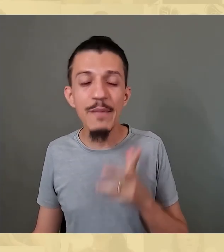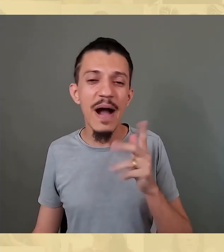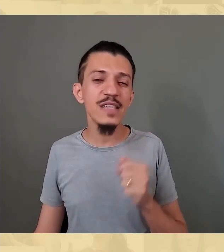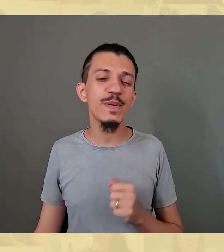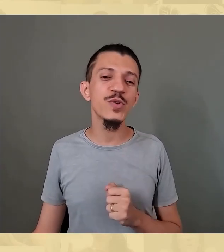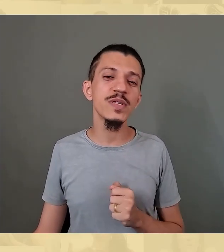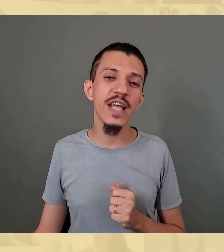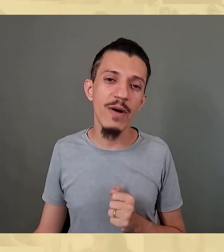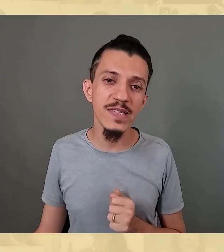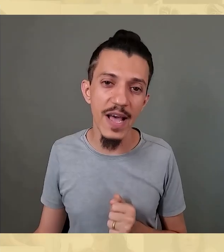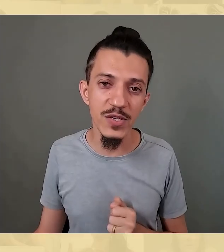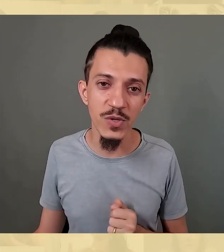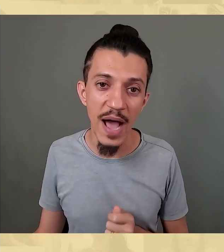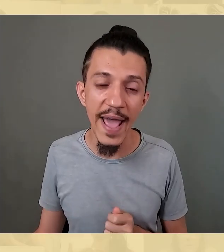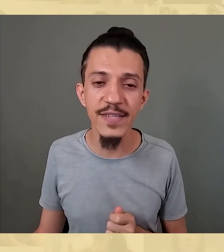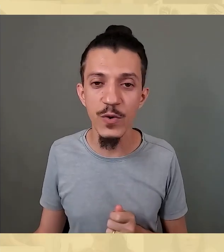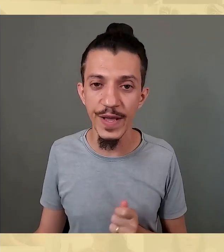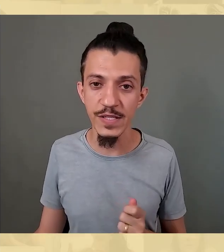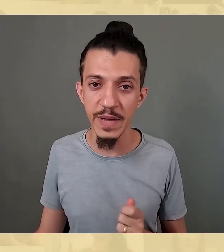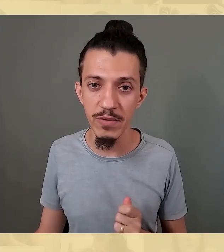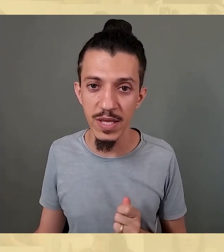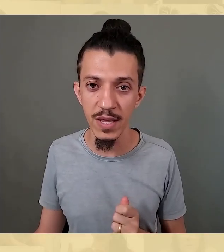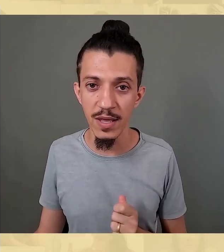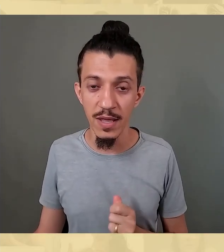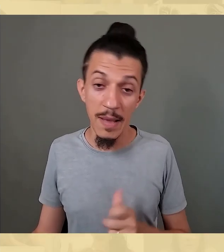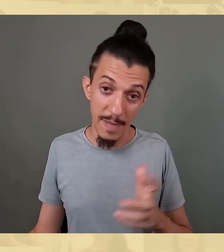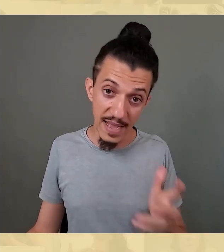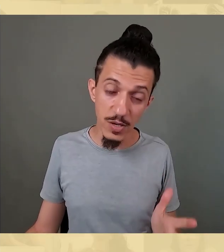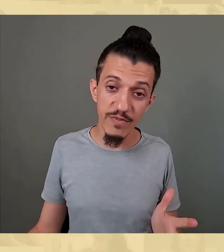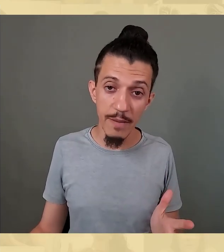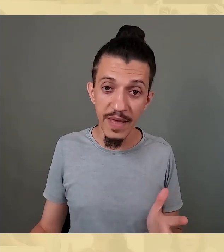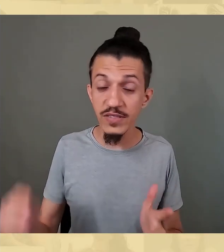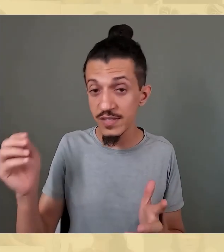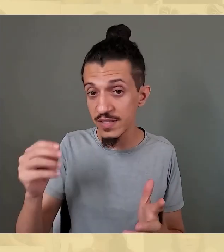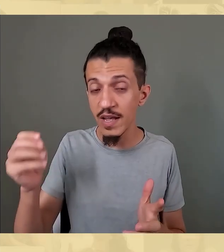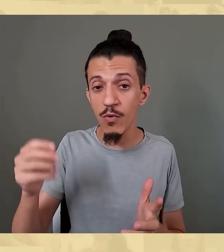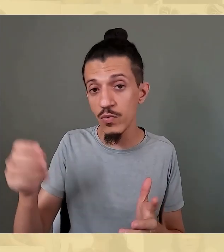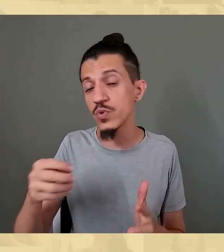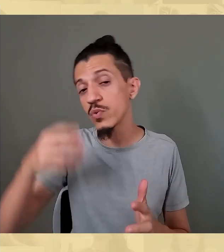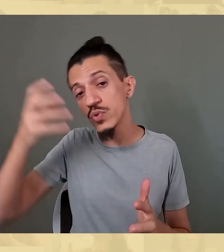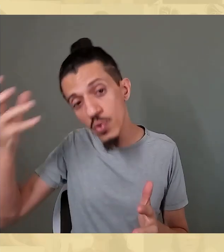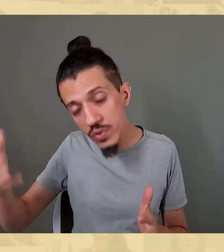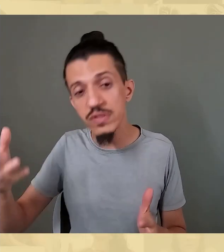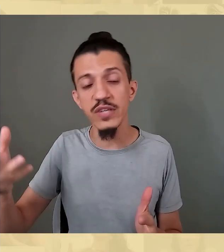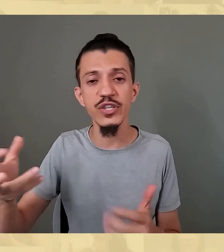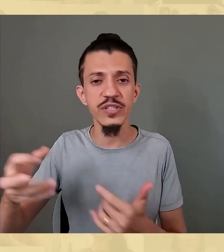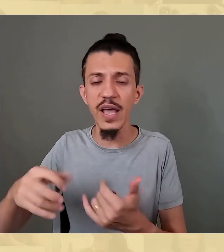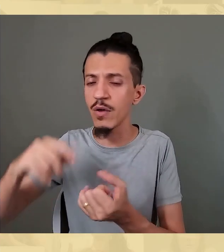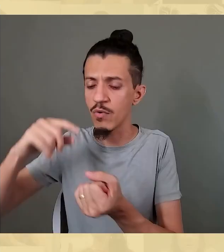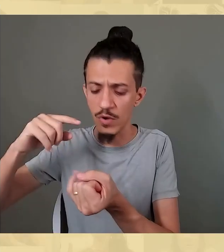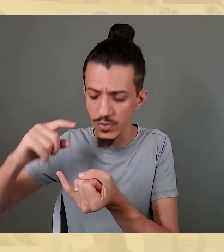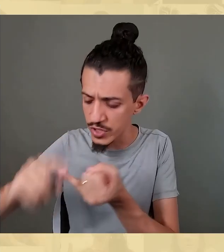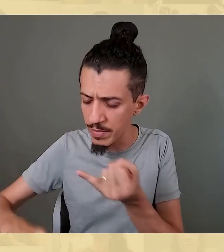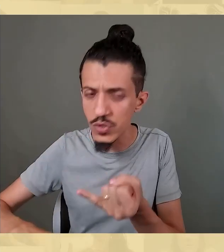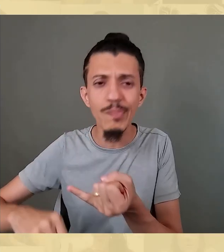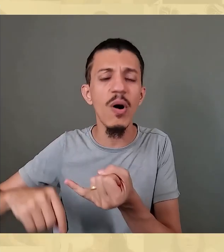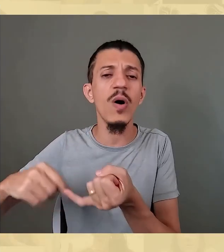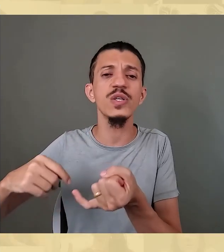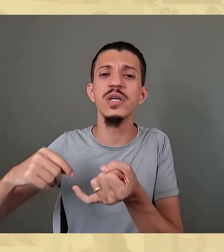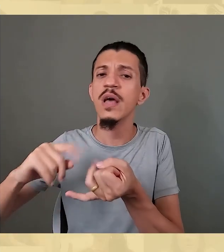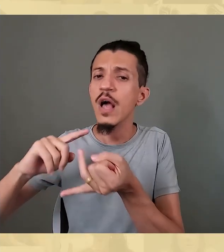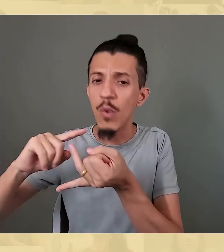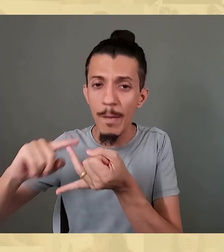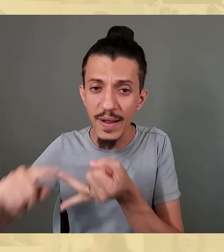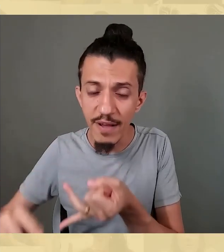para que mais pessoas tenham acesso a esse conhecimento aqui. Mas, obviamente, existem alguns outros custos que a gente tem, com o nosso time de